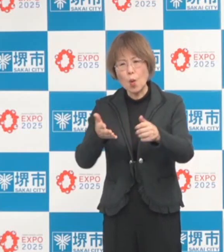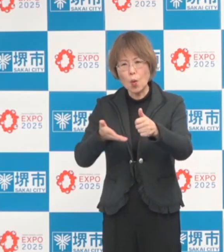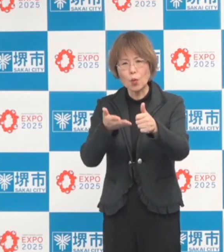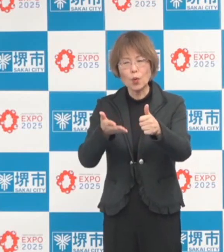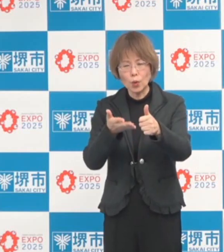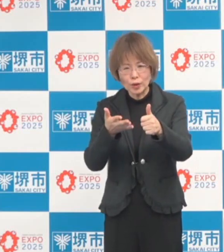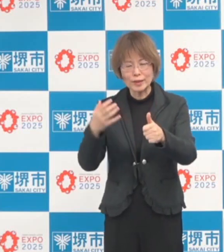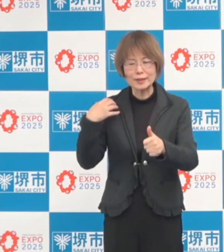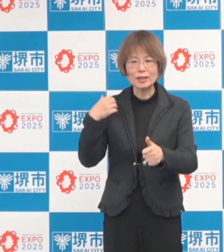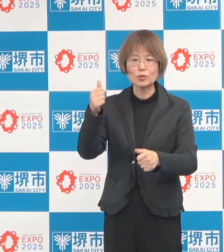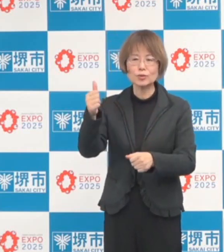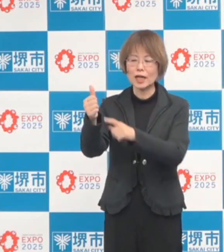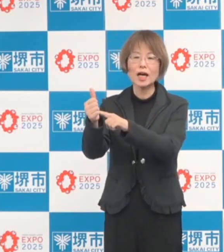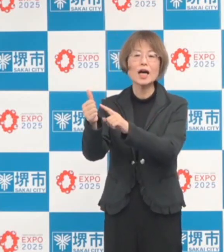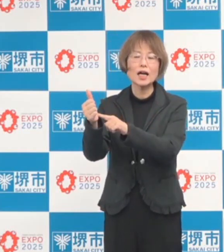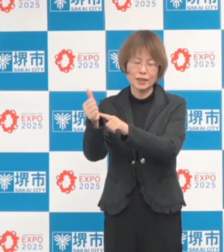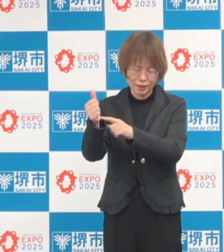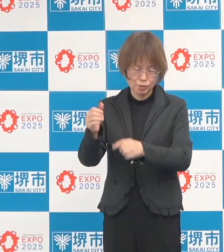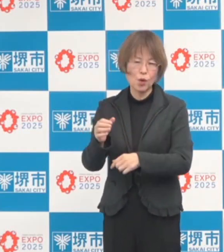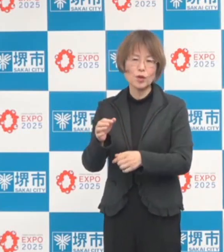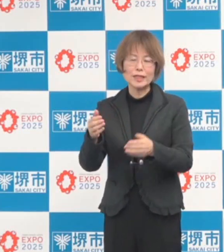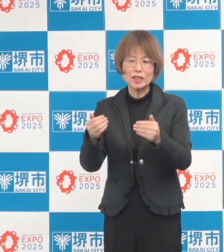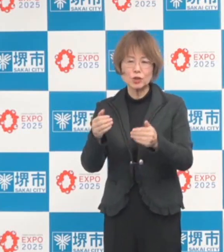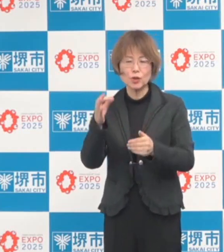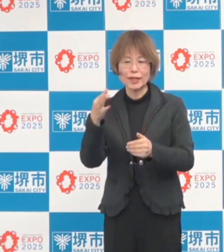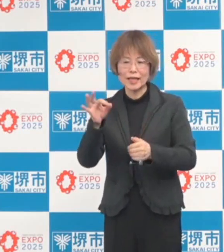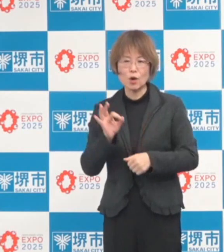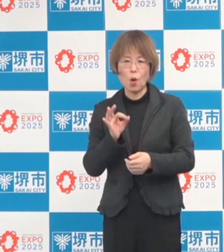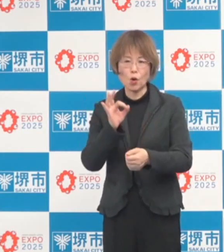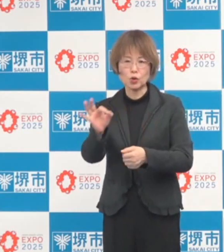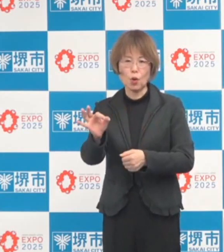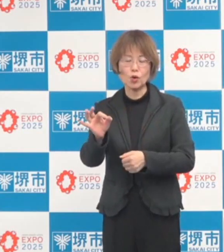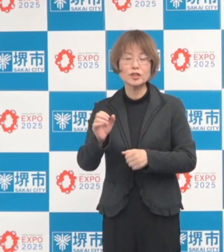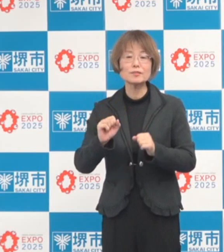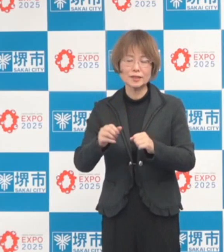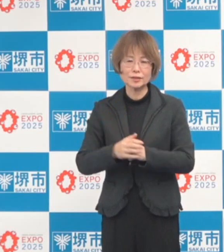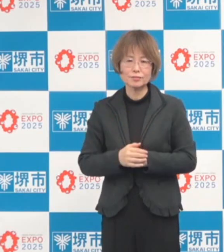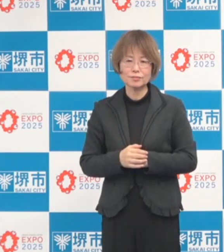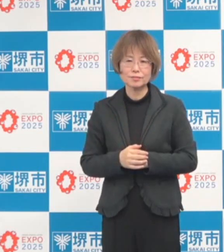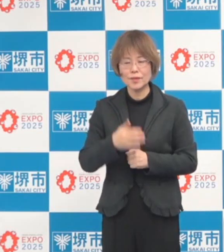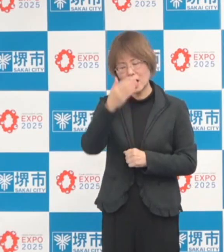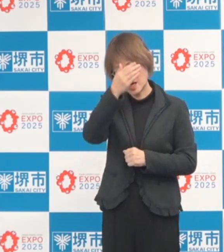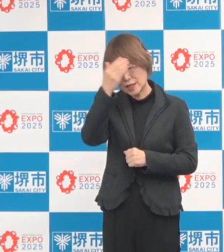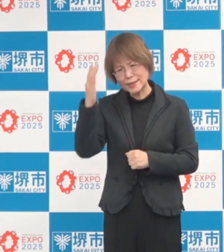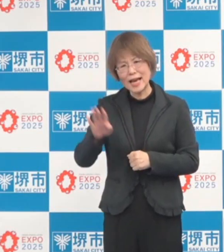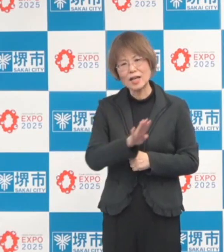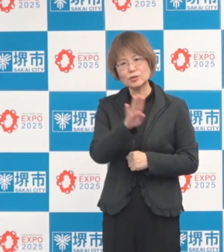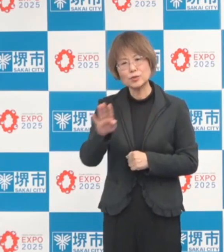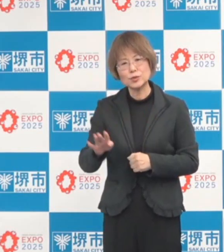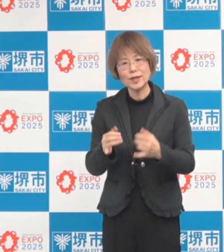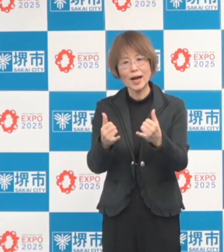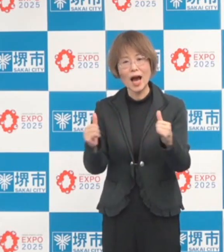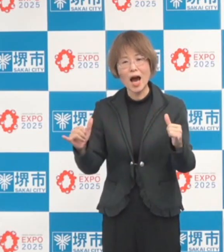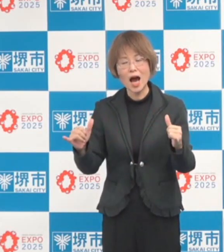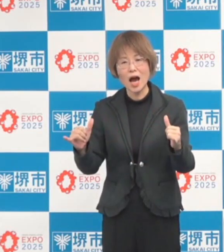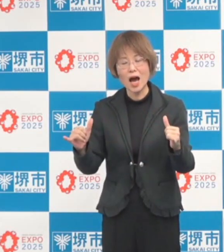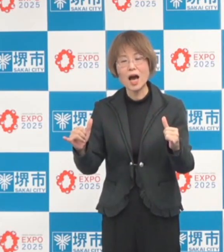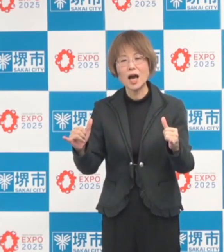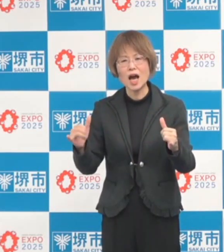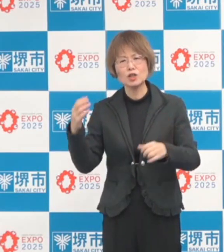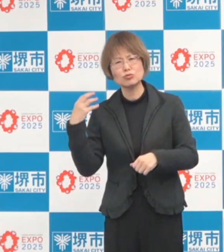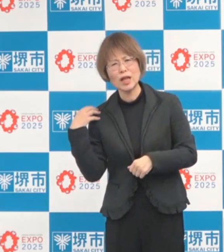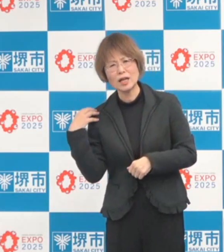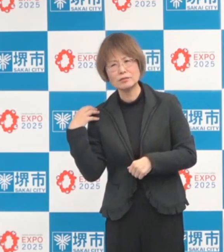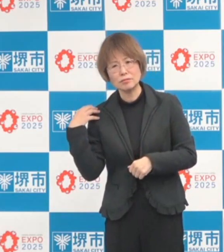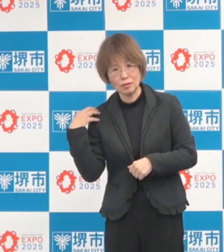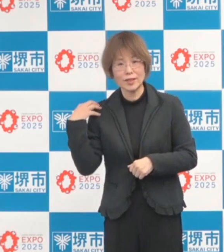用に必要な経費を補助します。そしてヤングケアラーの負担軽減を